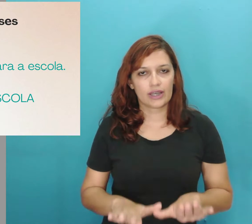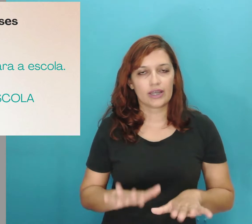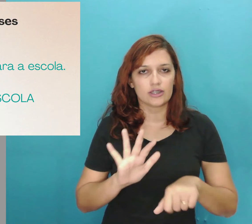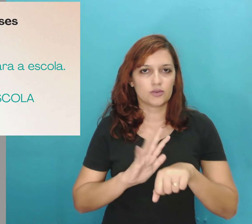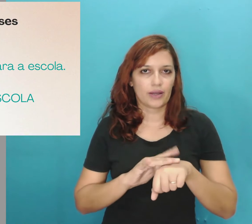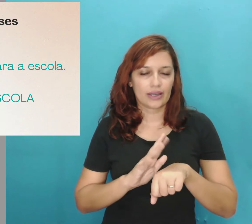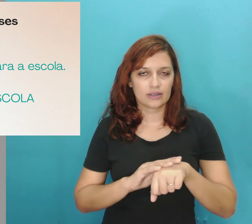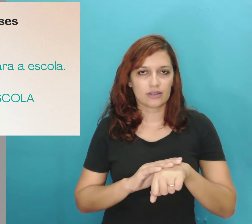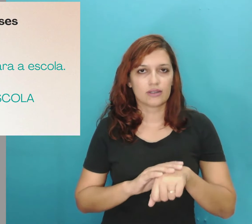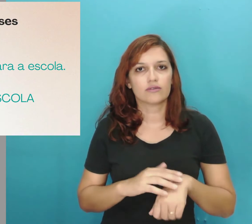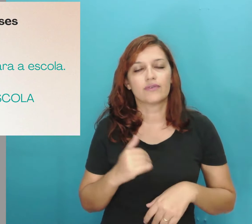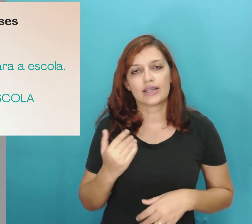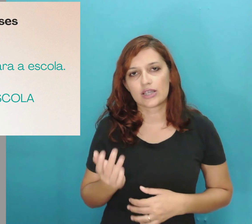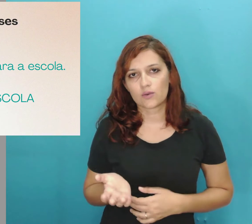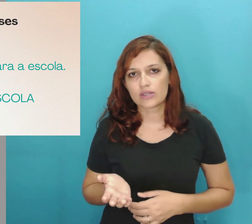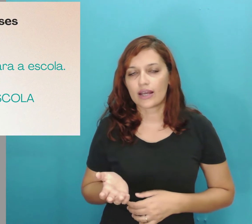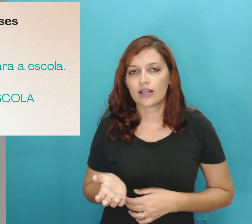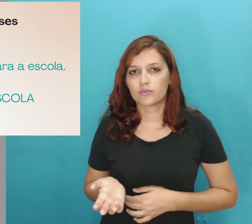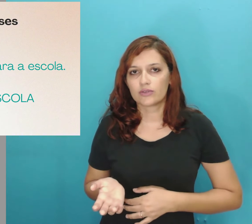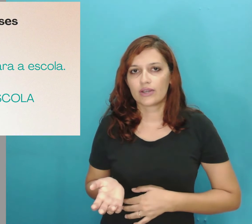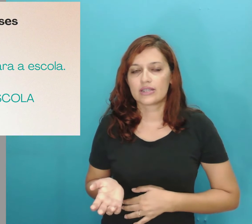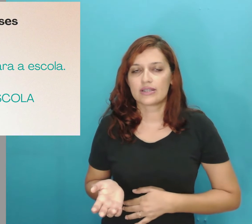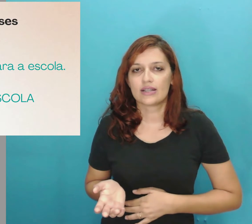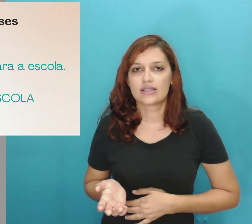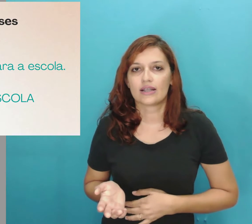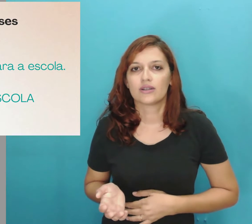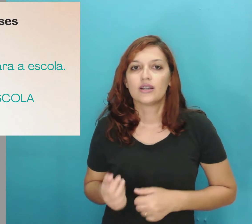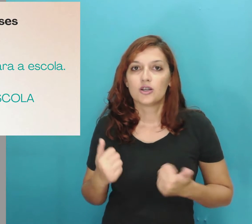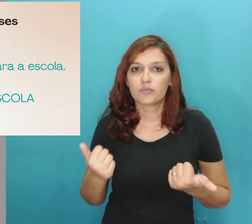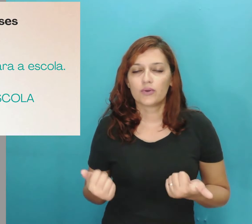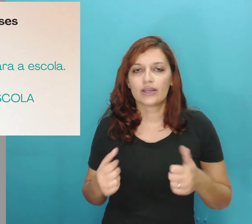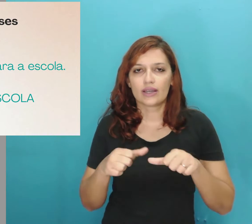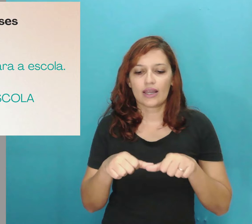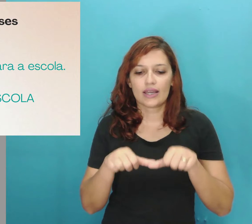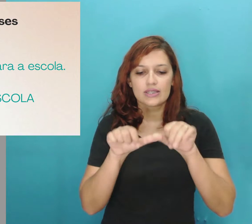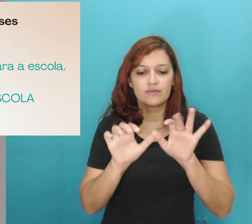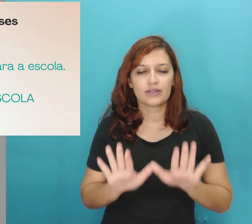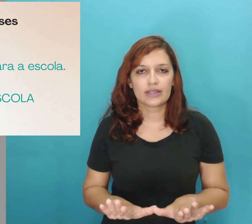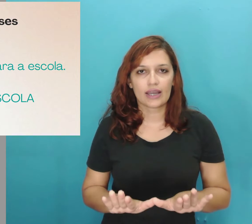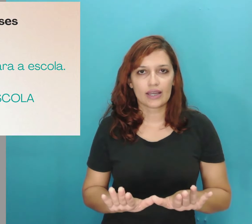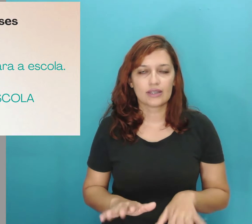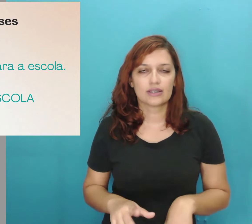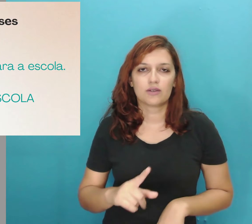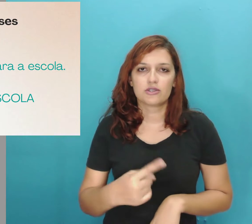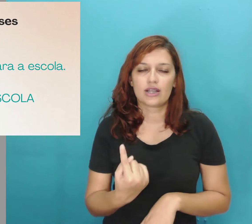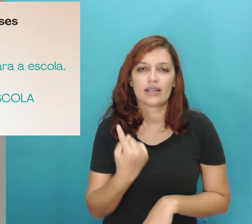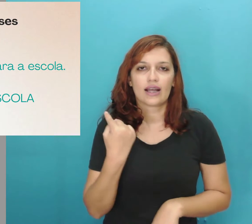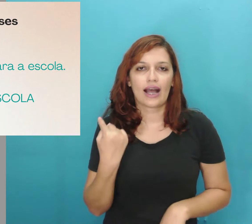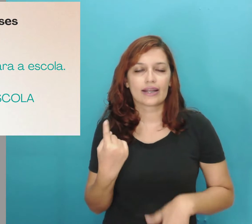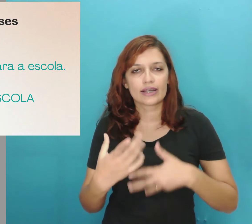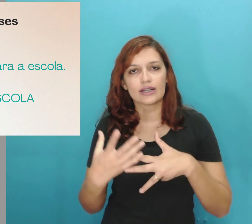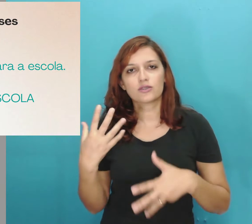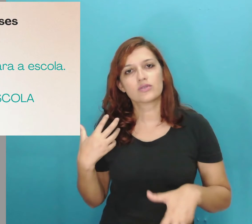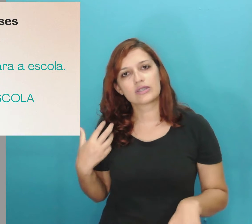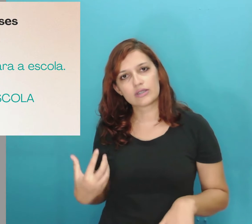fiquei doente, vai ser considerado português sinalizado. Porque esse fiquei não está agregando o